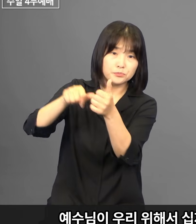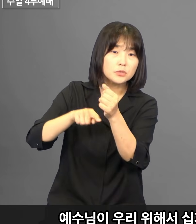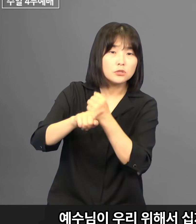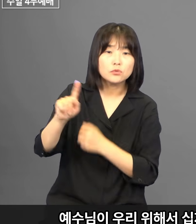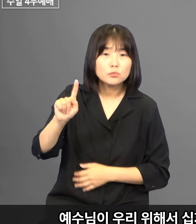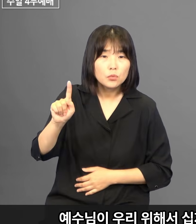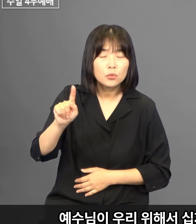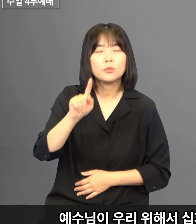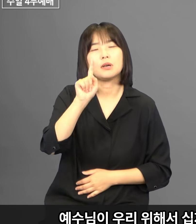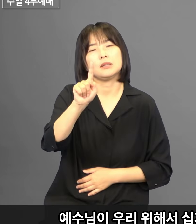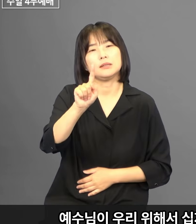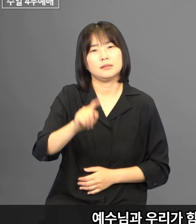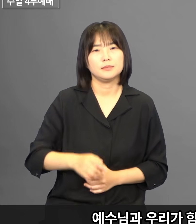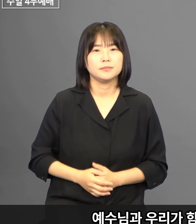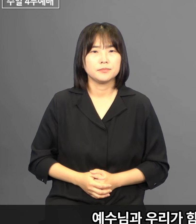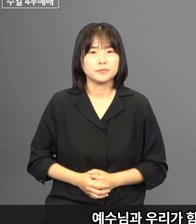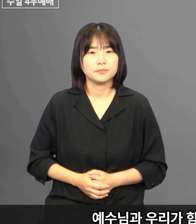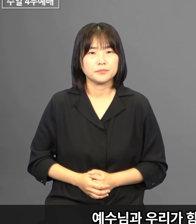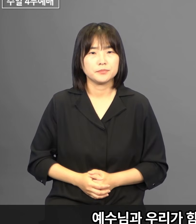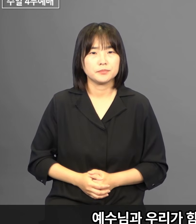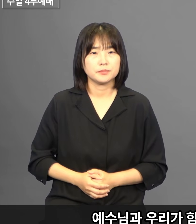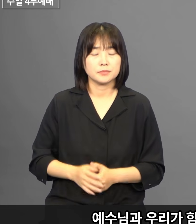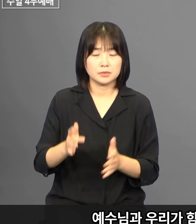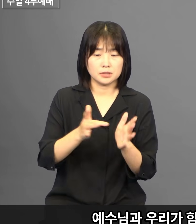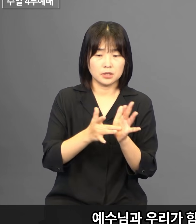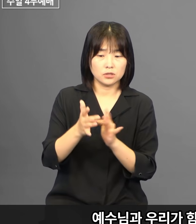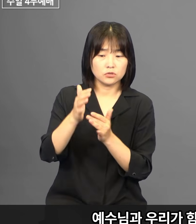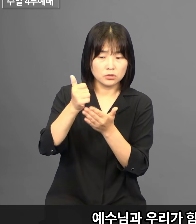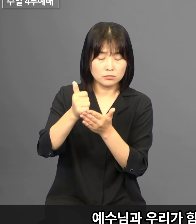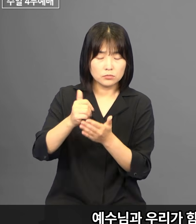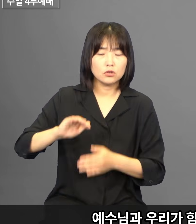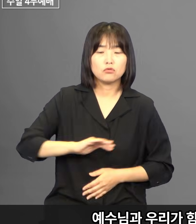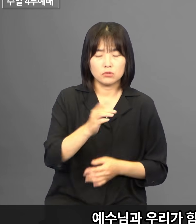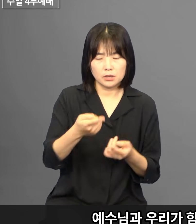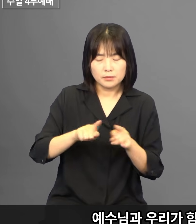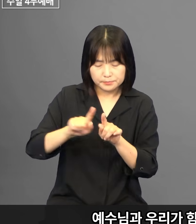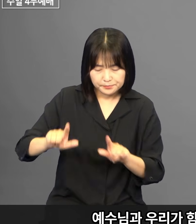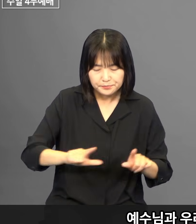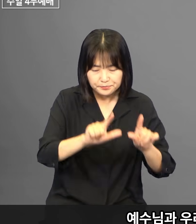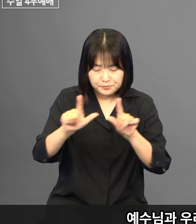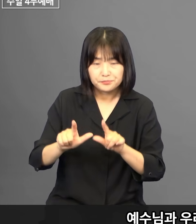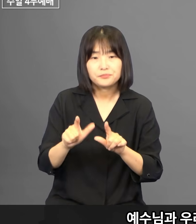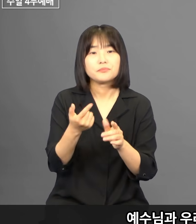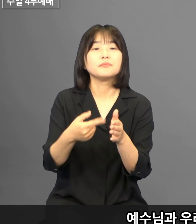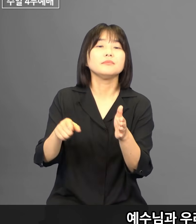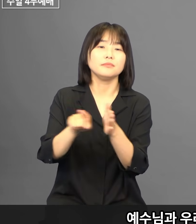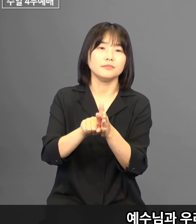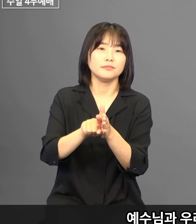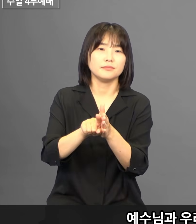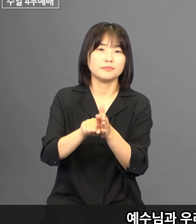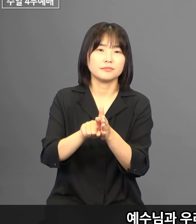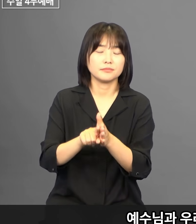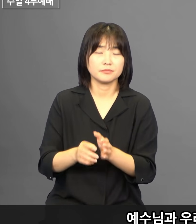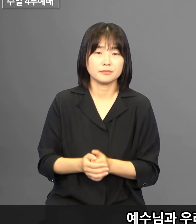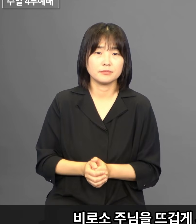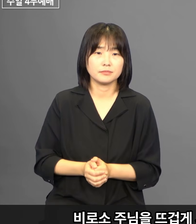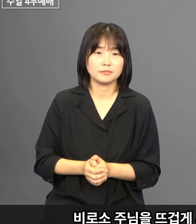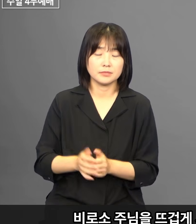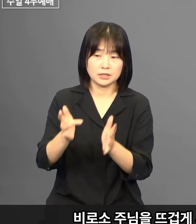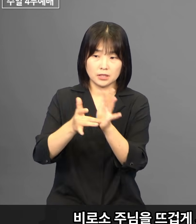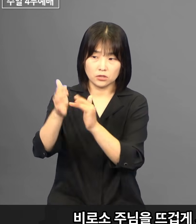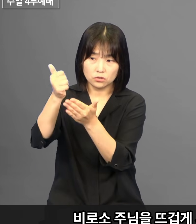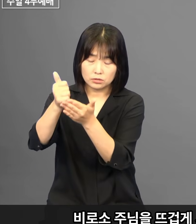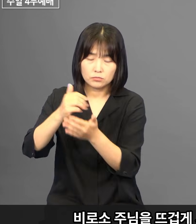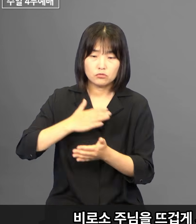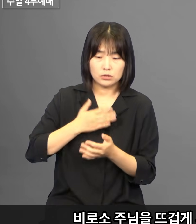하나예요. 예수님과 우리가 함께 살기 위해서 그런 겁니다. 예수님과 우리가 함께 사는 그때에